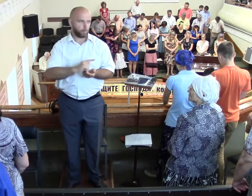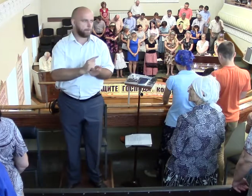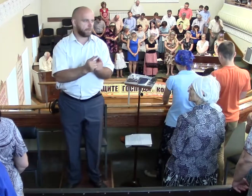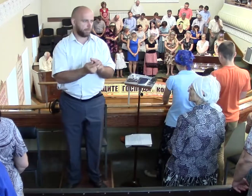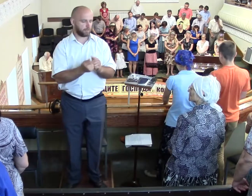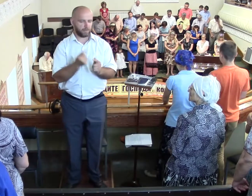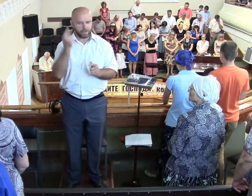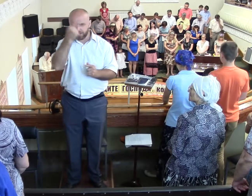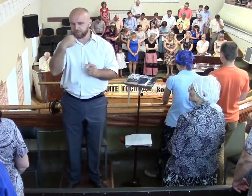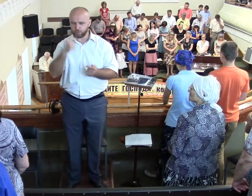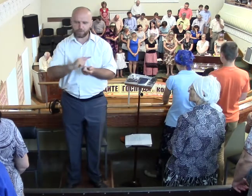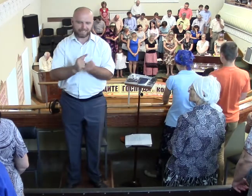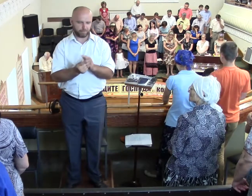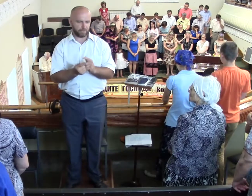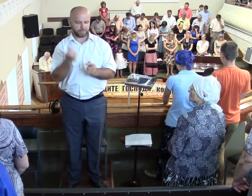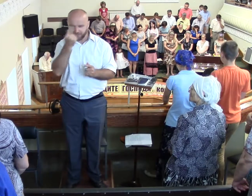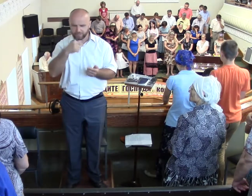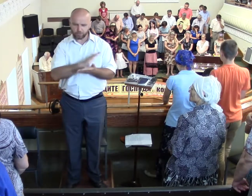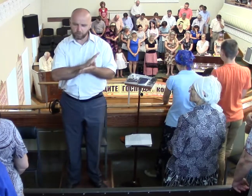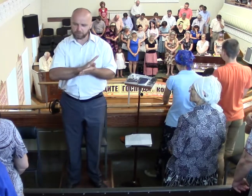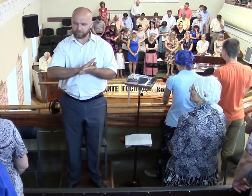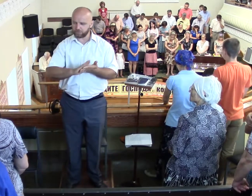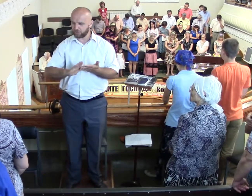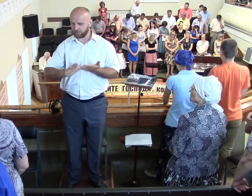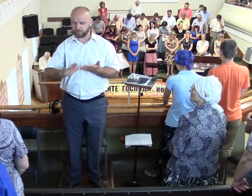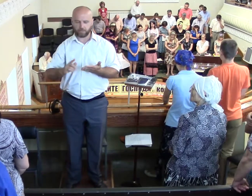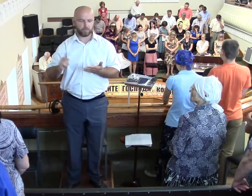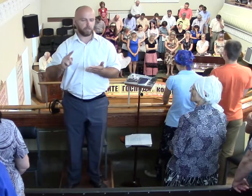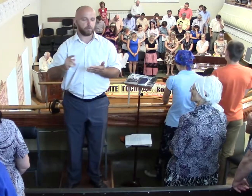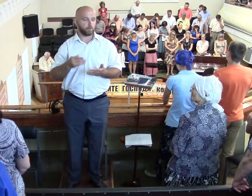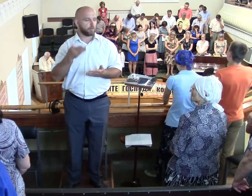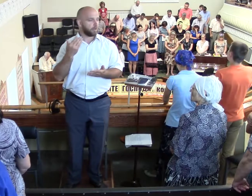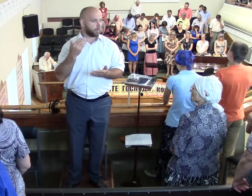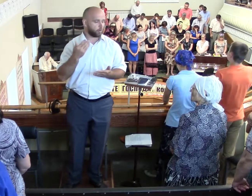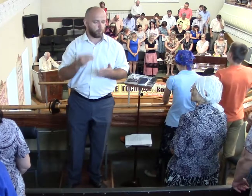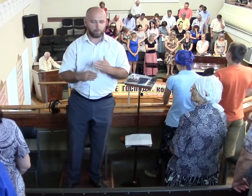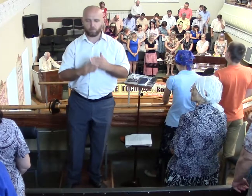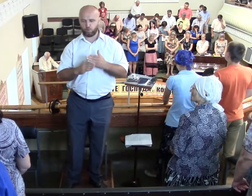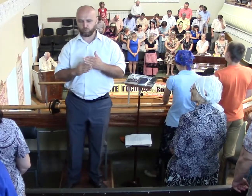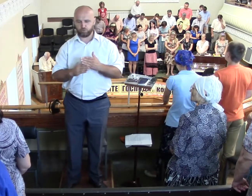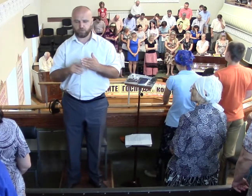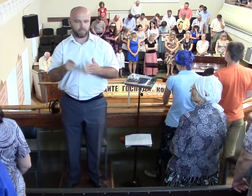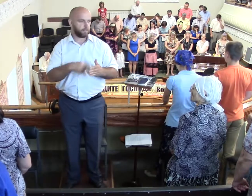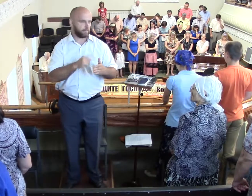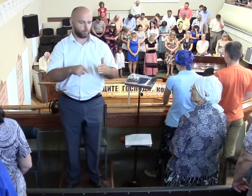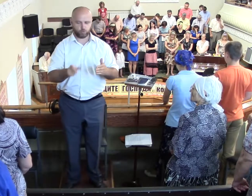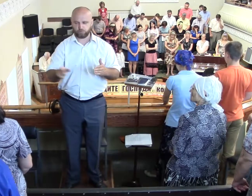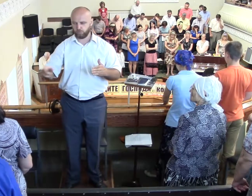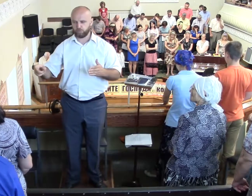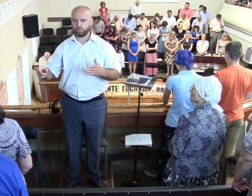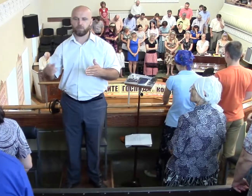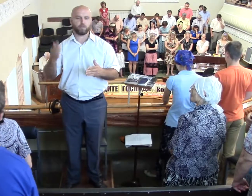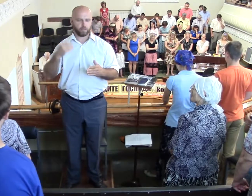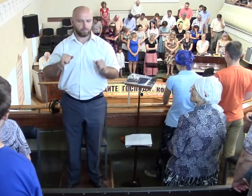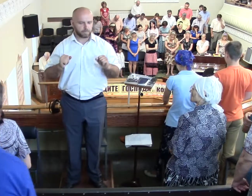лично изменялся, лично освящался. И тогда так легко будет помочь тем, которые этого не делают. Тогда мы